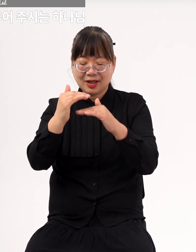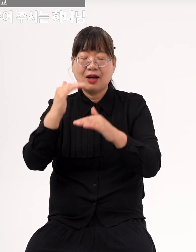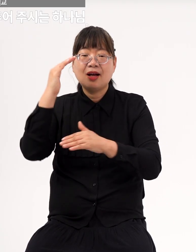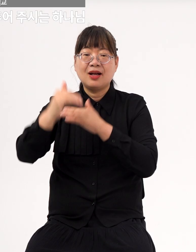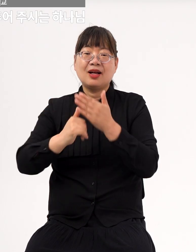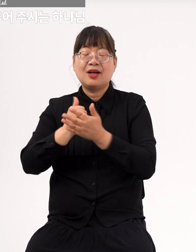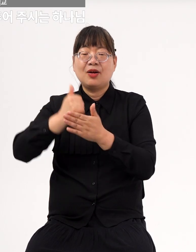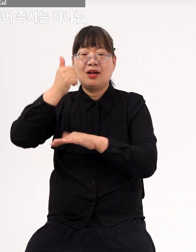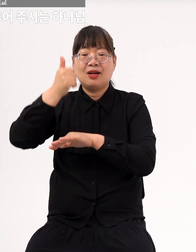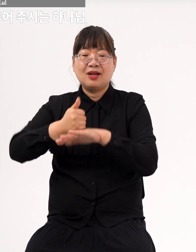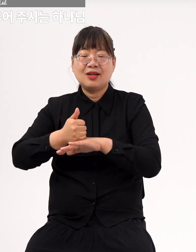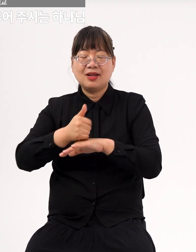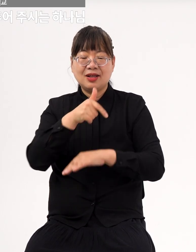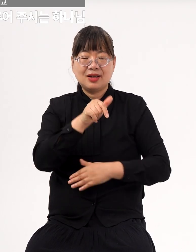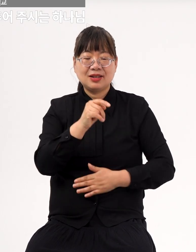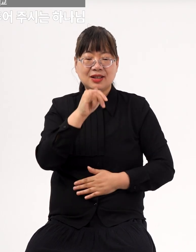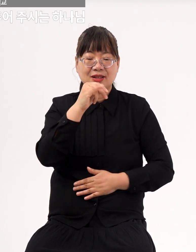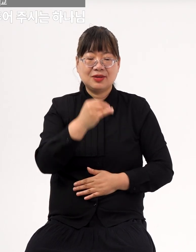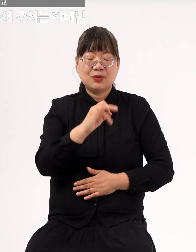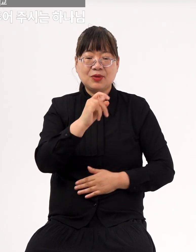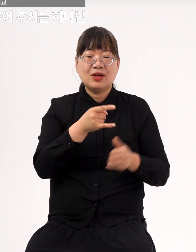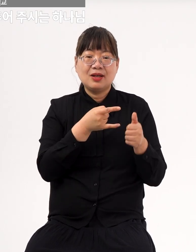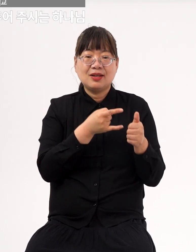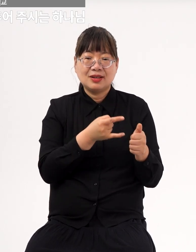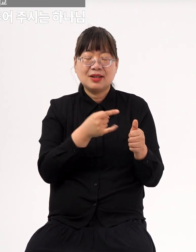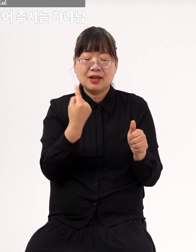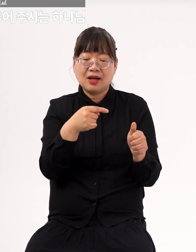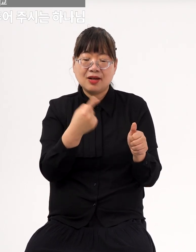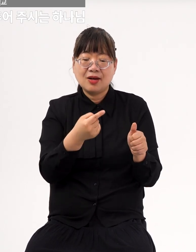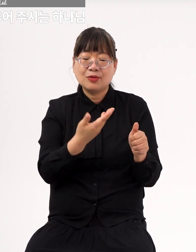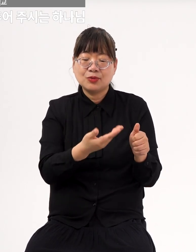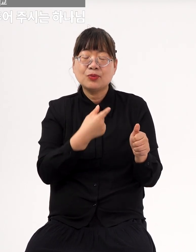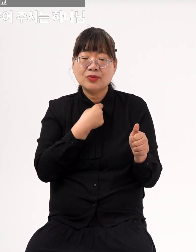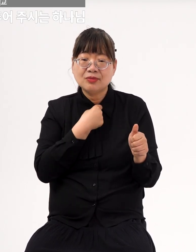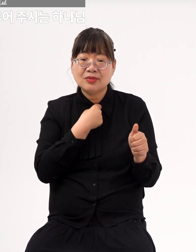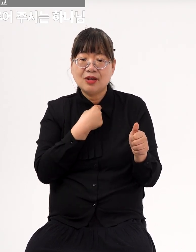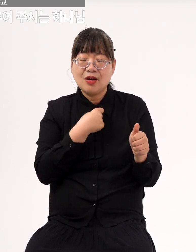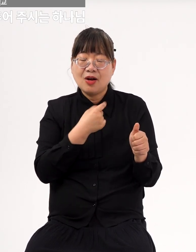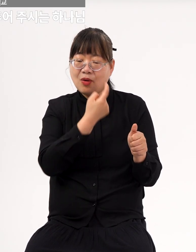하나님이 결국 기드온에게 뭘 가르쳐 주신 거죠?